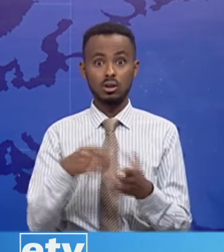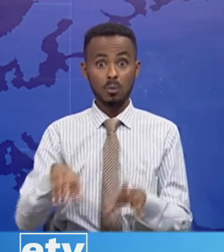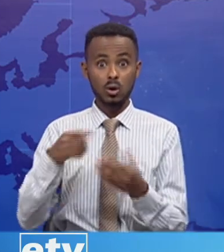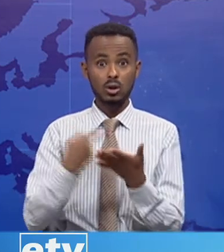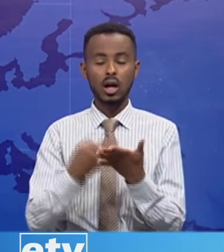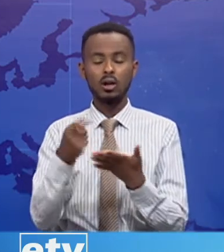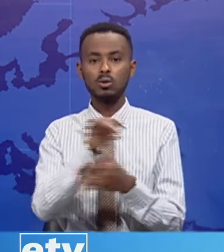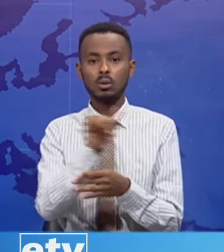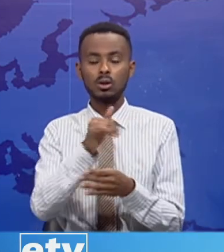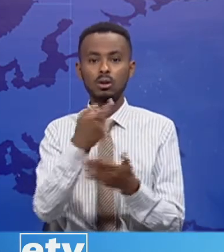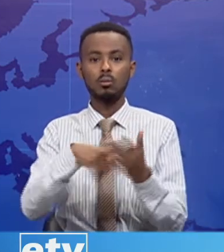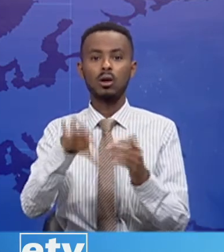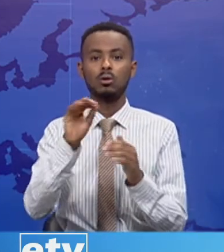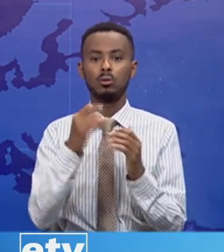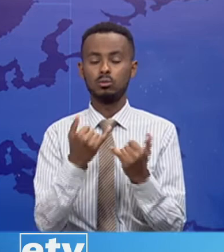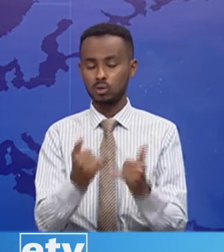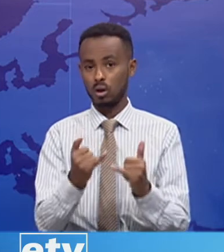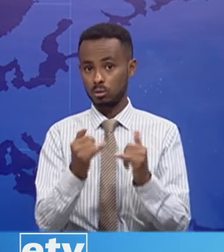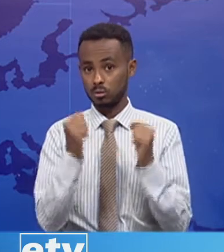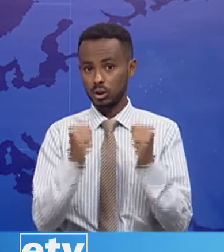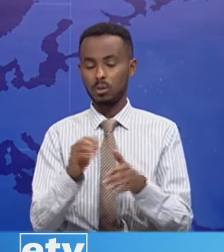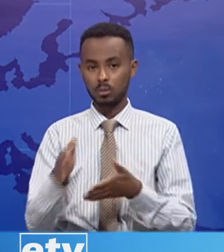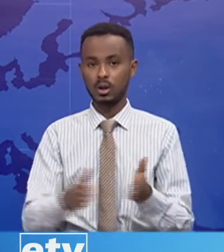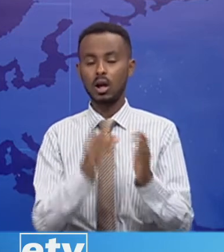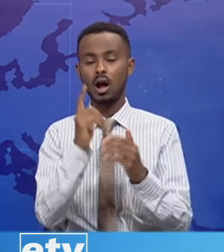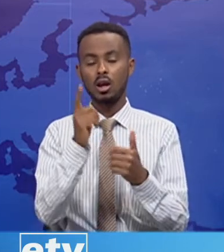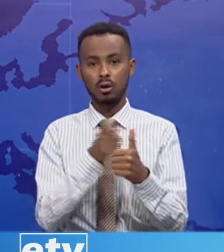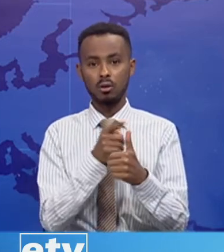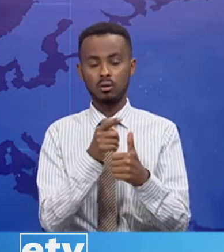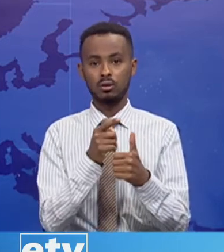ማግኘት የሚችሉት የሚል ነገር ሁለት አማራጮች አሉ። አንዱ